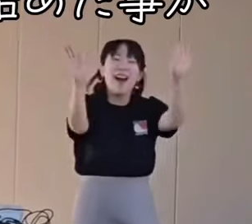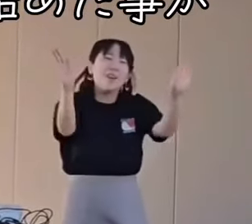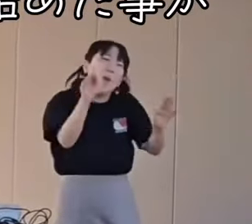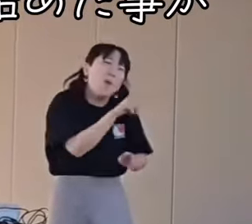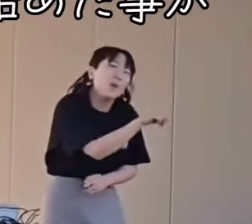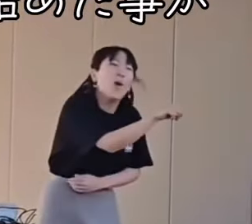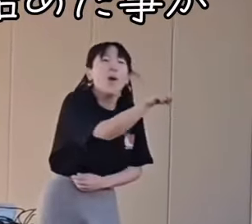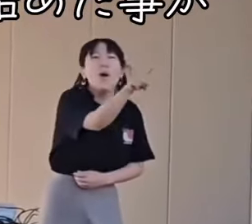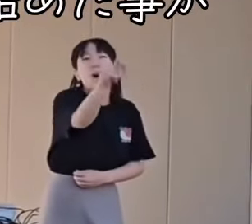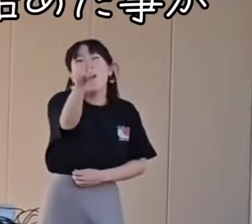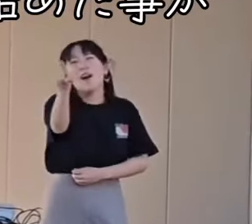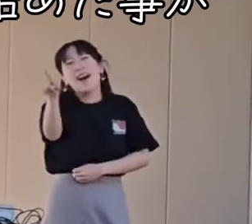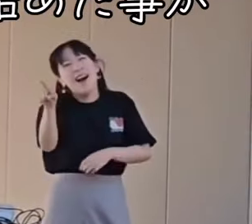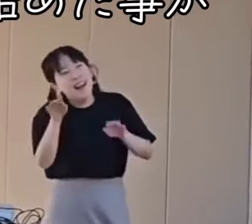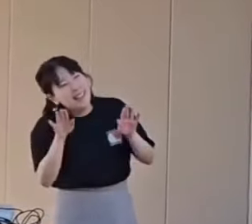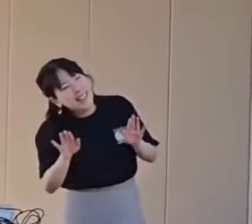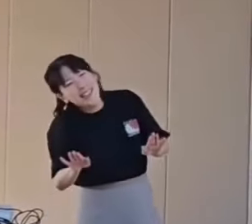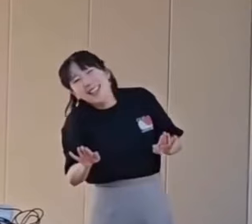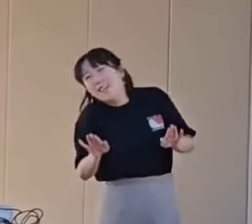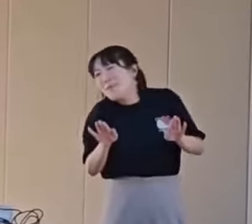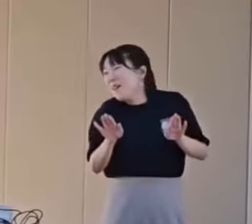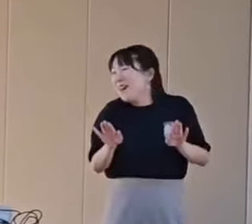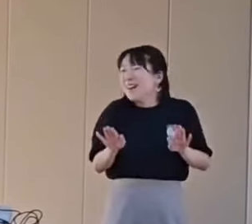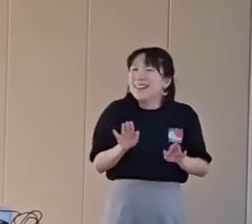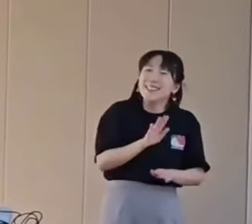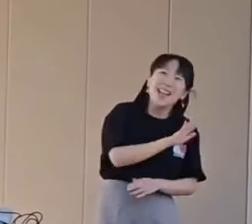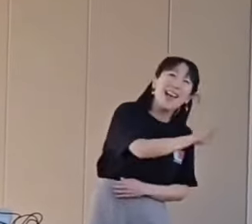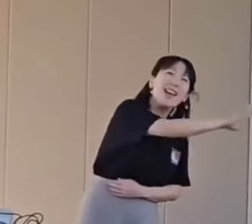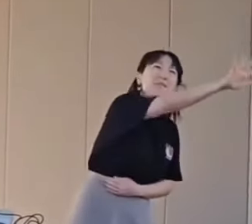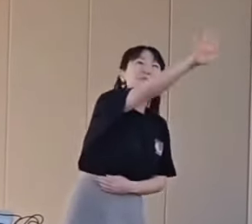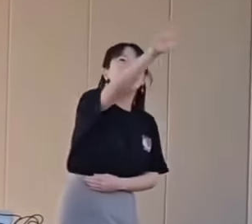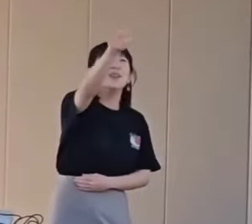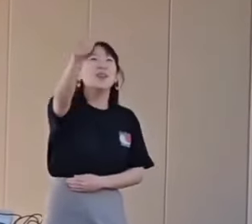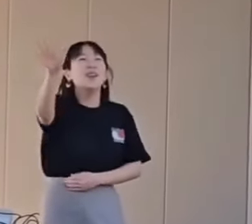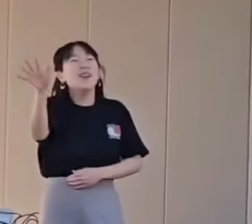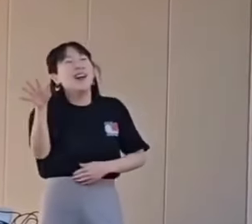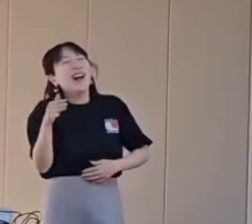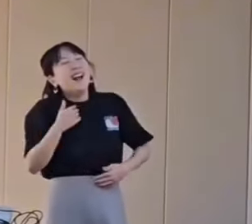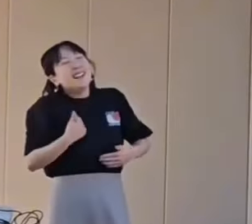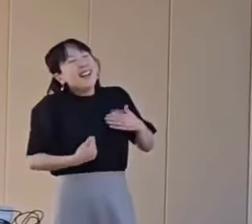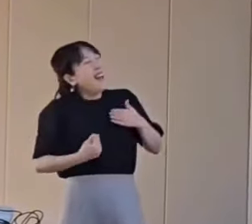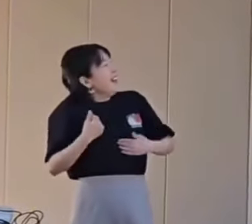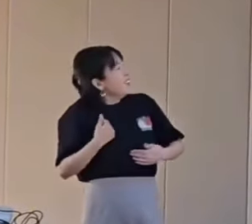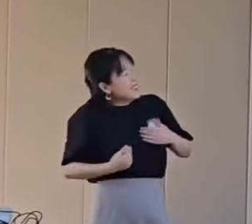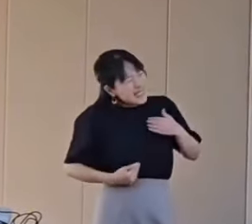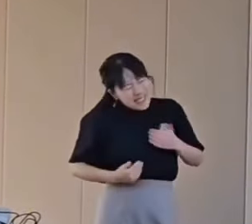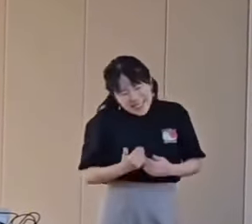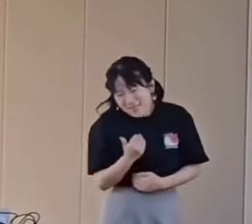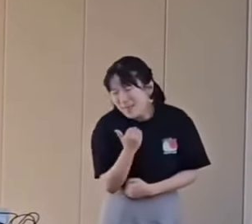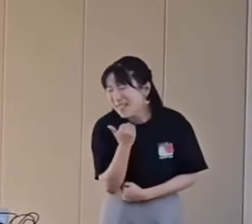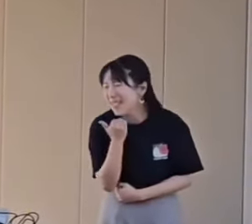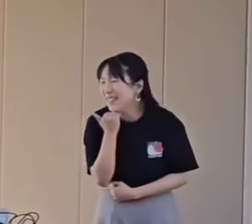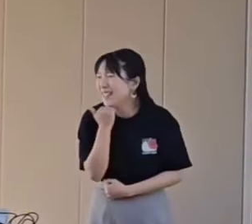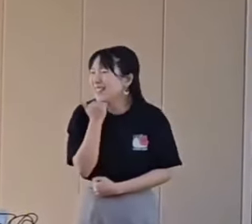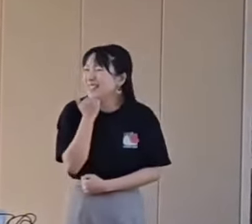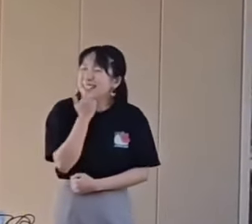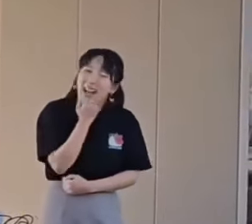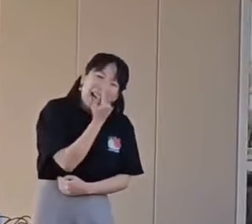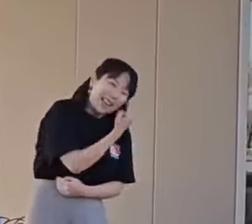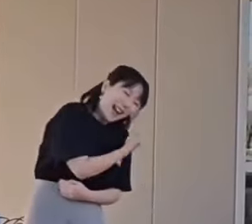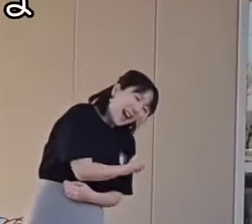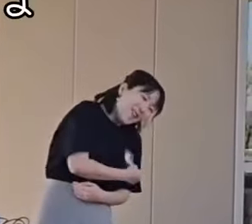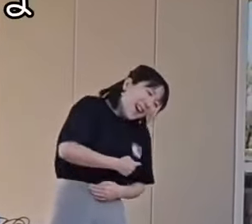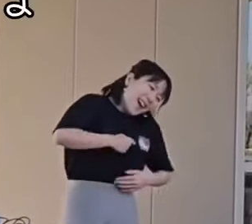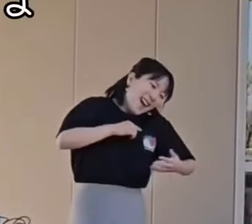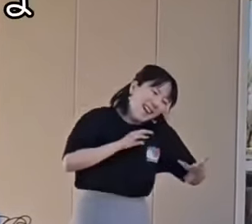たことが今は全部楽しみに